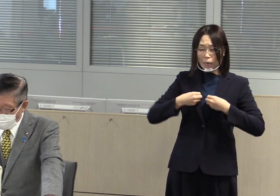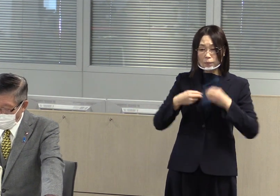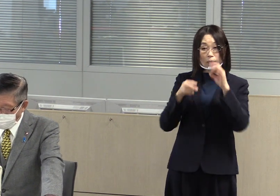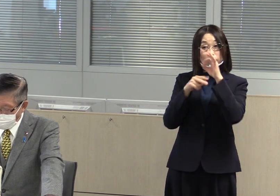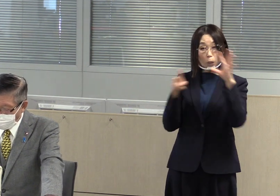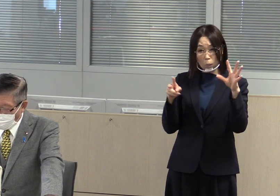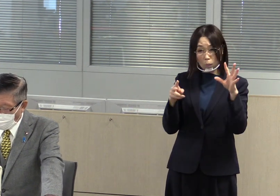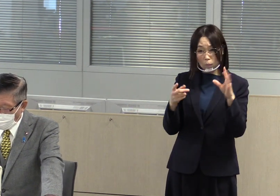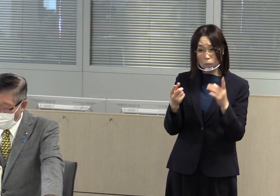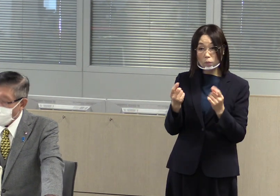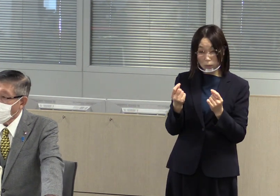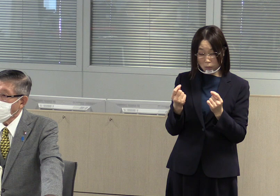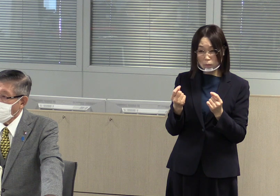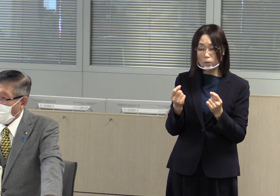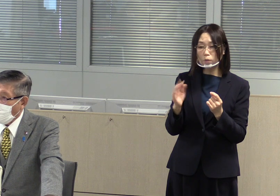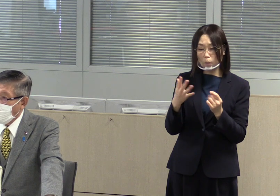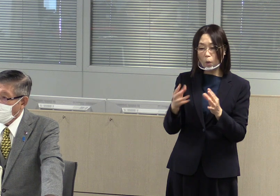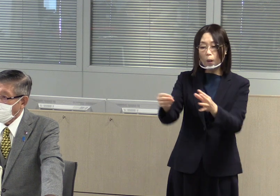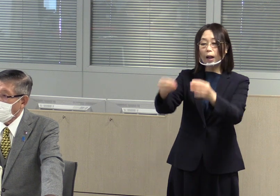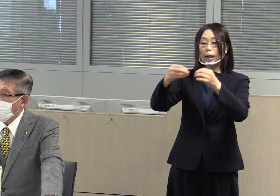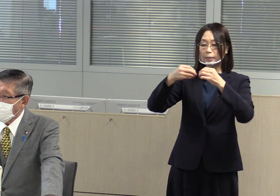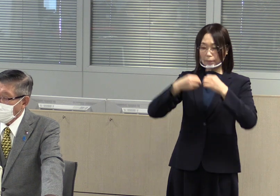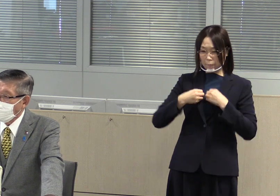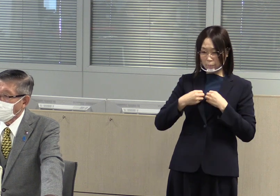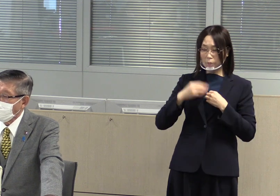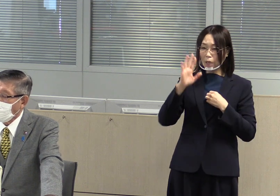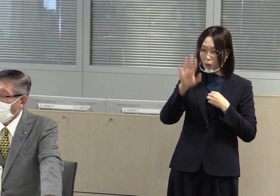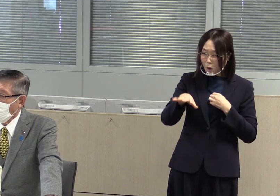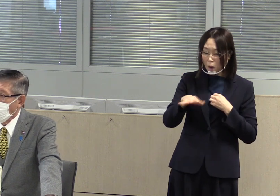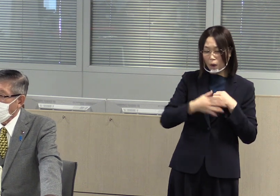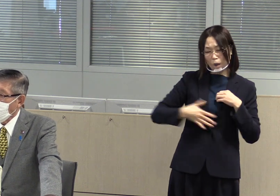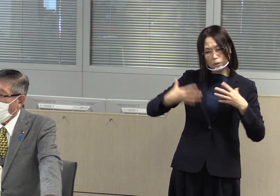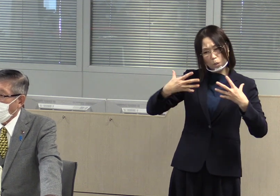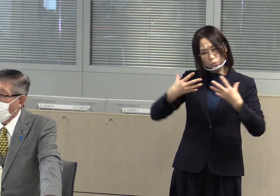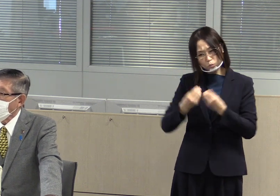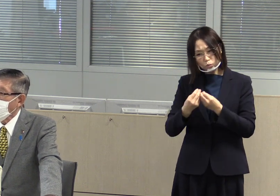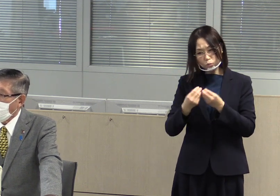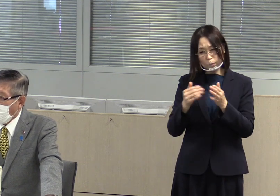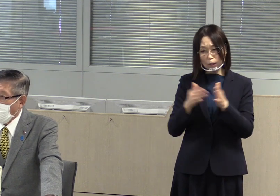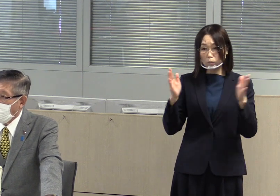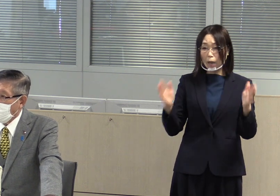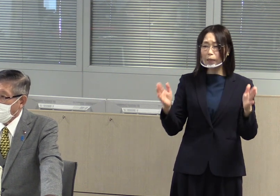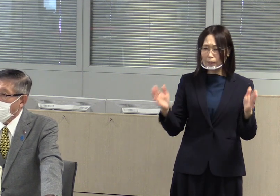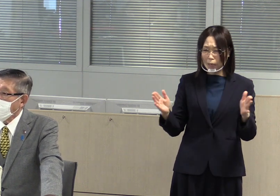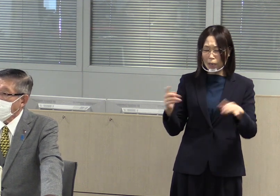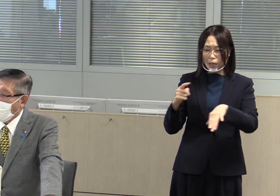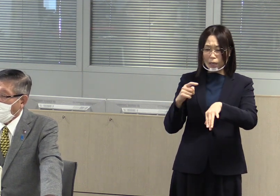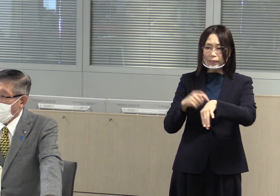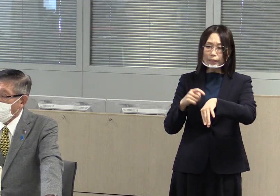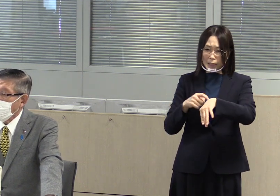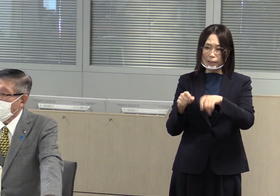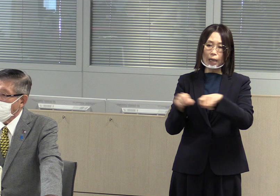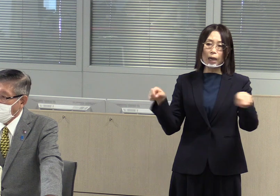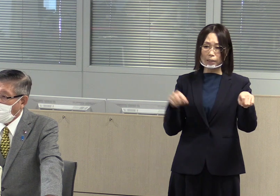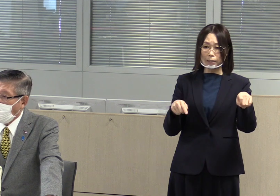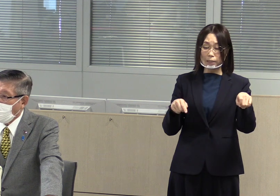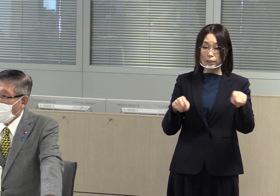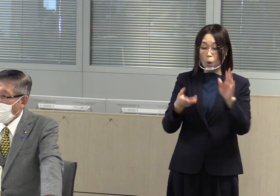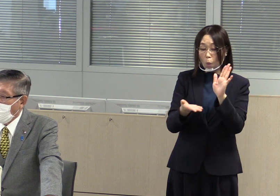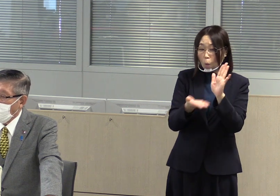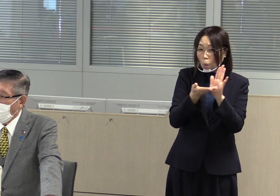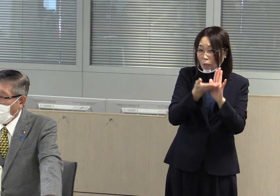感染してから発症するまでまだ時間ありますので、例えばホテルなんかで、県外人が泊まってますん